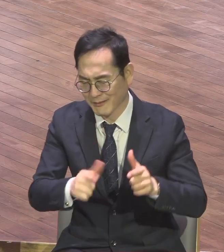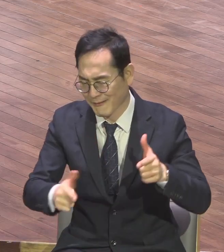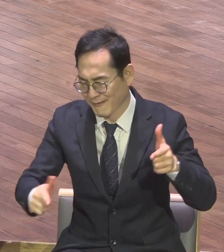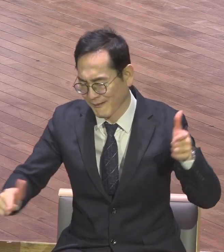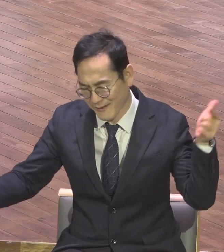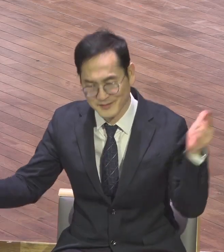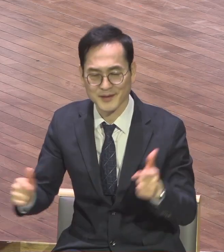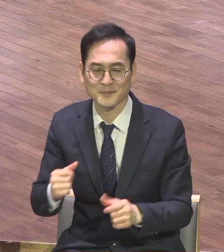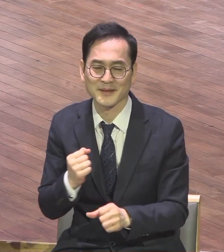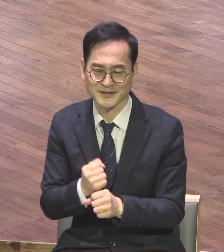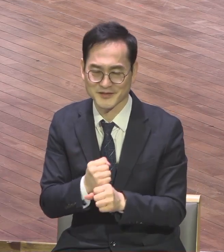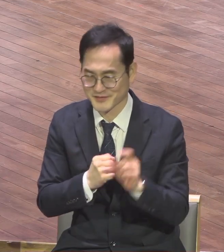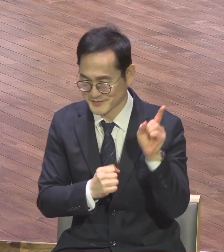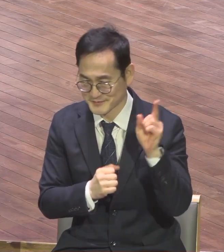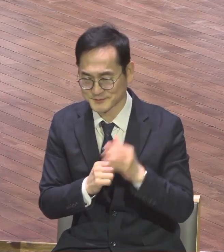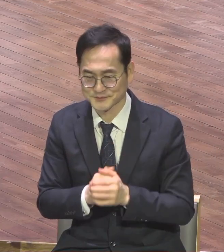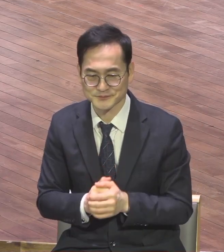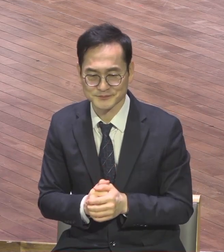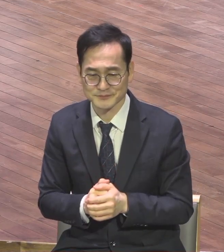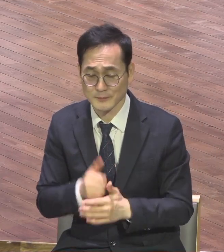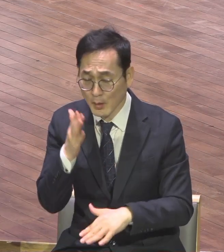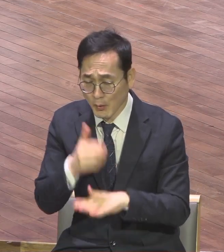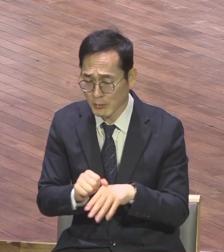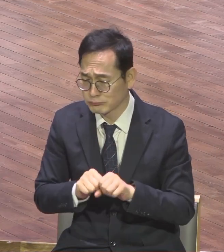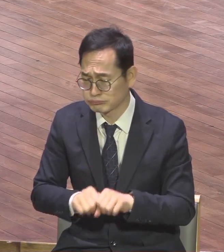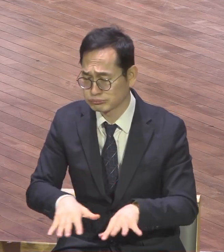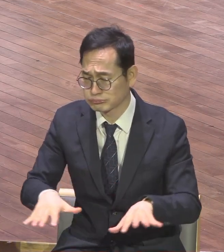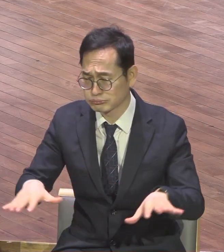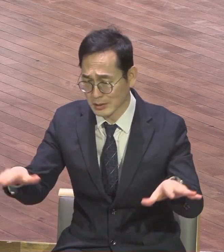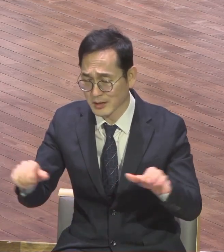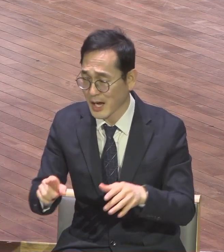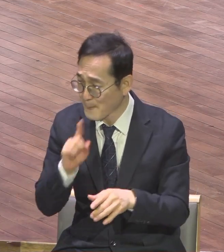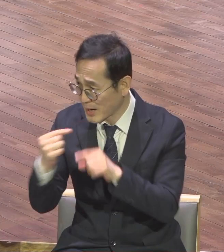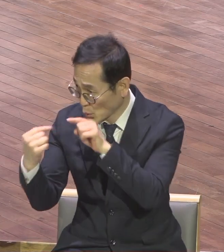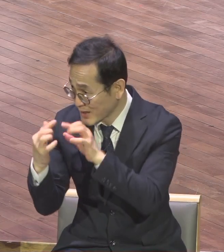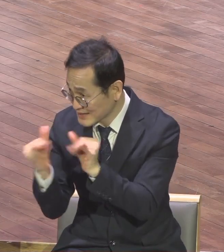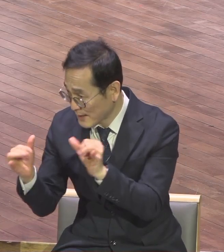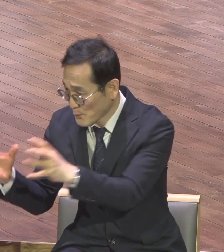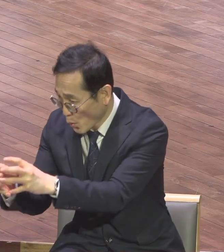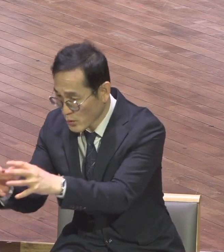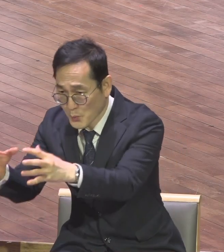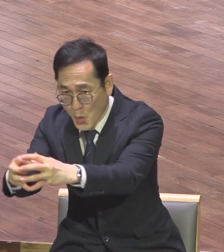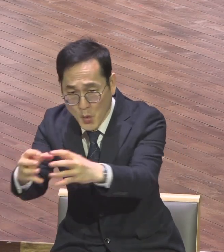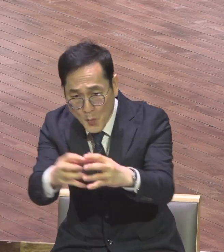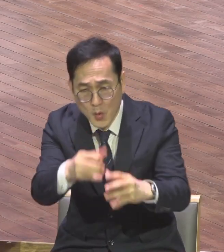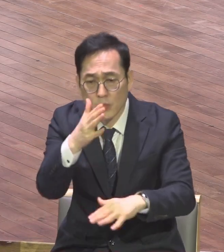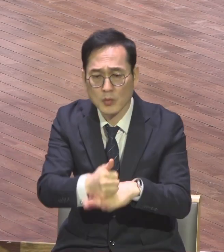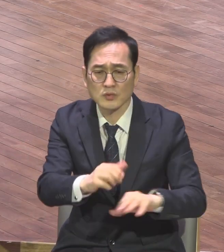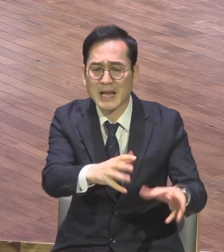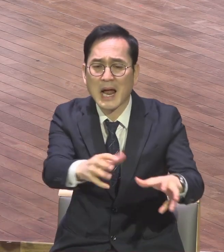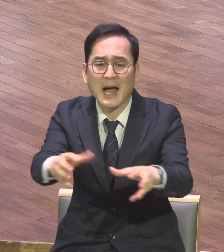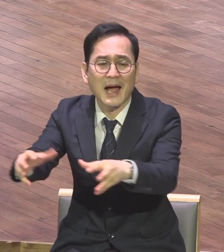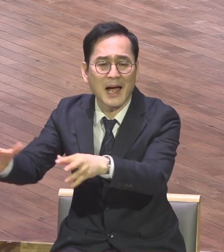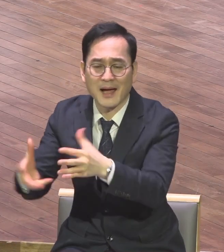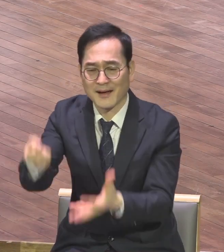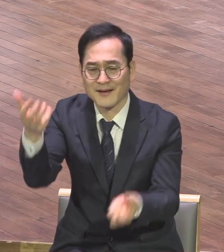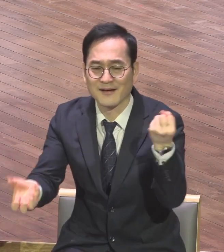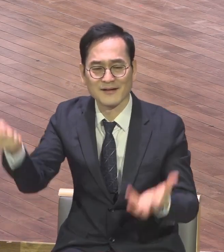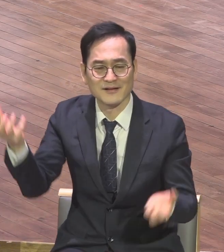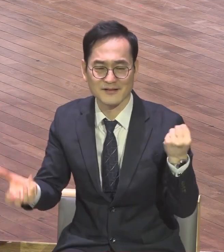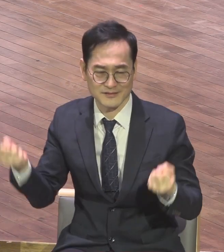그런데 이렇게 열방으로 흩어지는 사람들, 자기들 말만 말 통하는 사람끼리 모인 게 나라가 된 거예요. 전 세계로